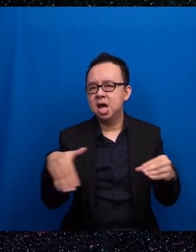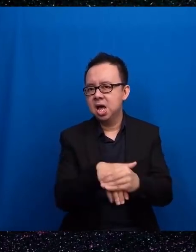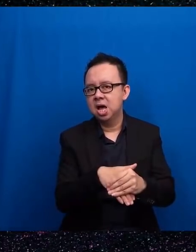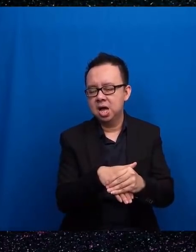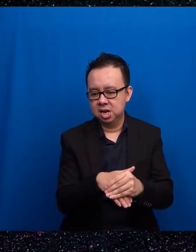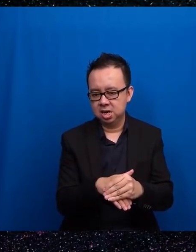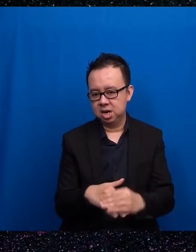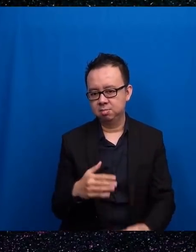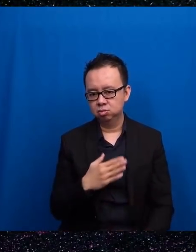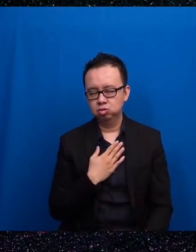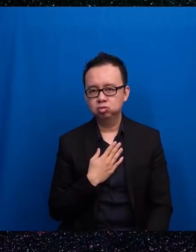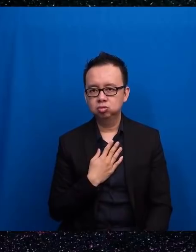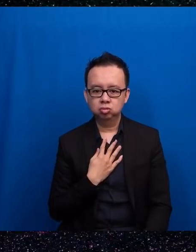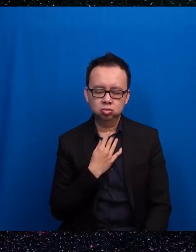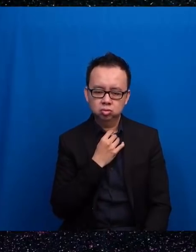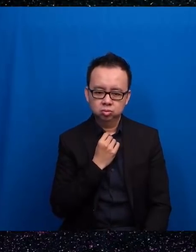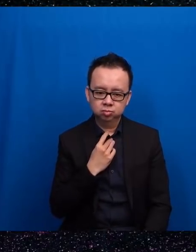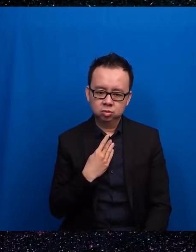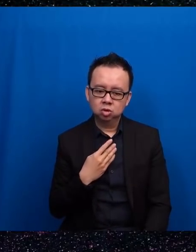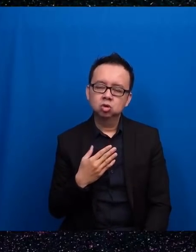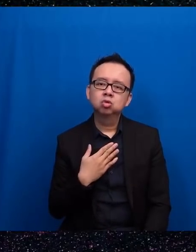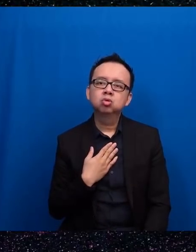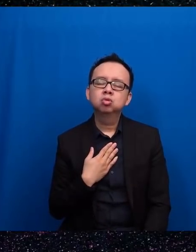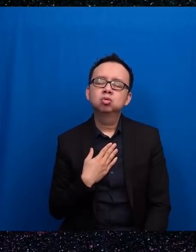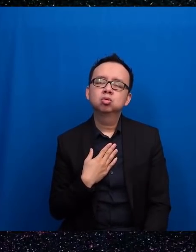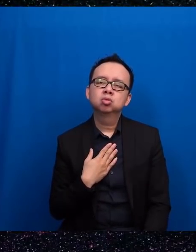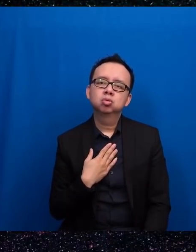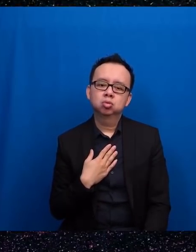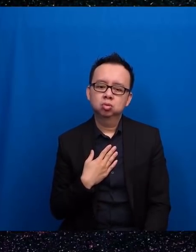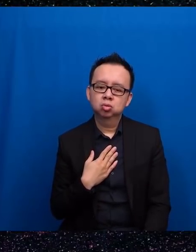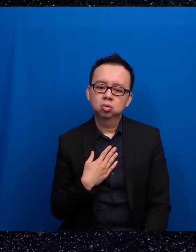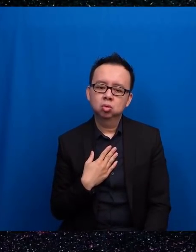digenapi dalamku. Ku